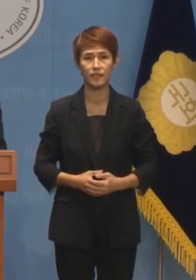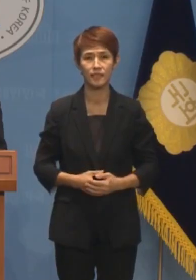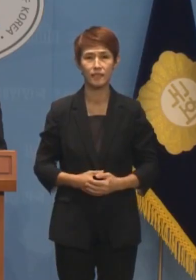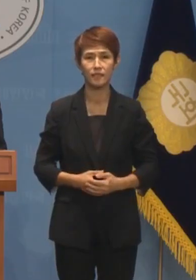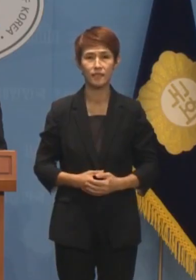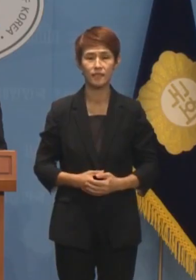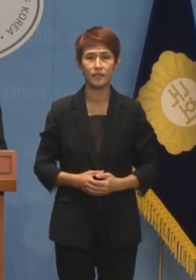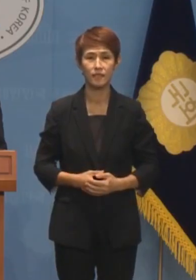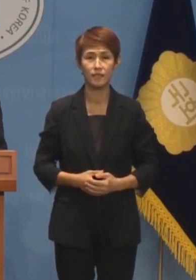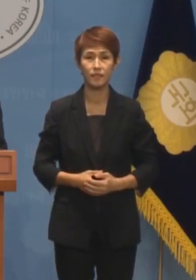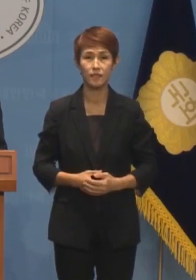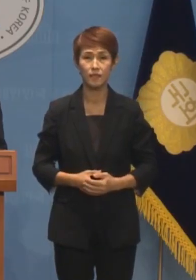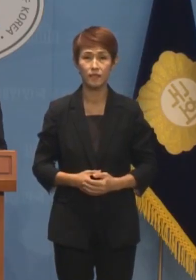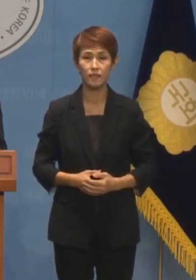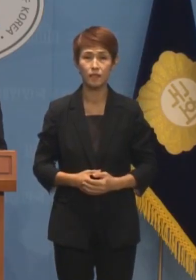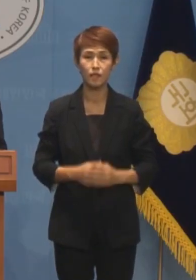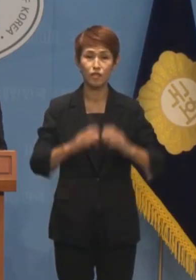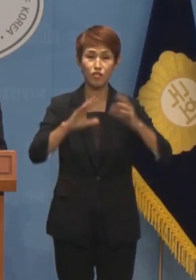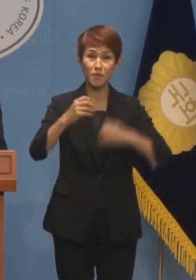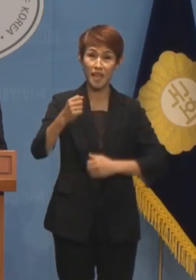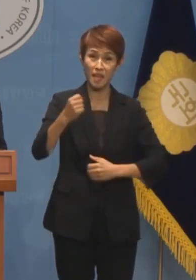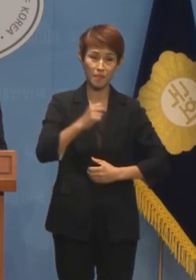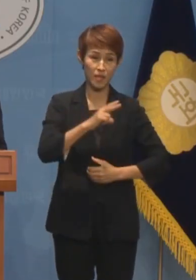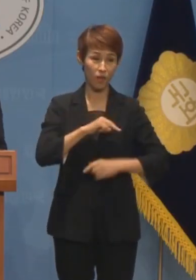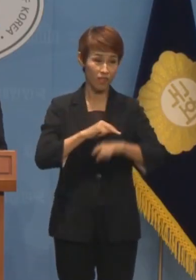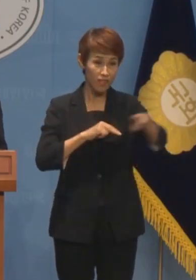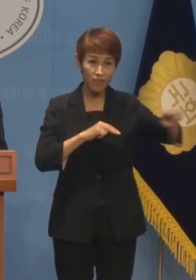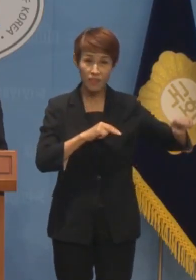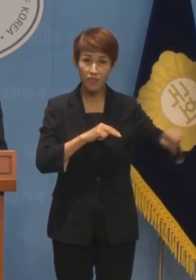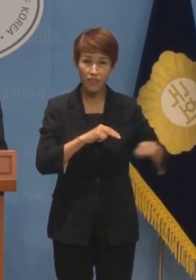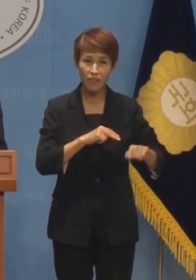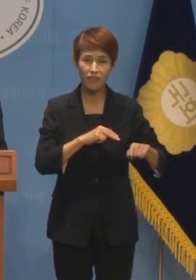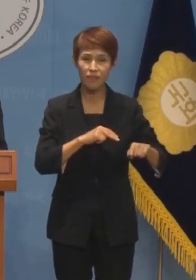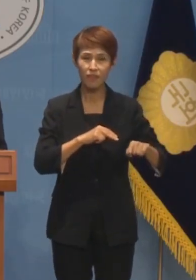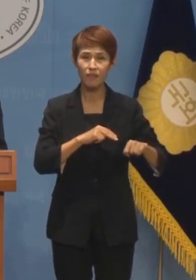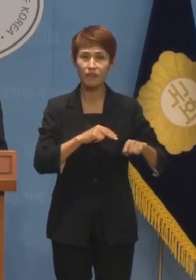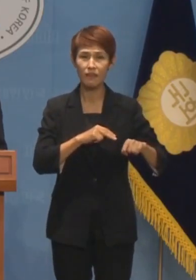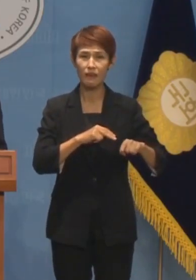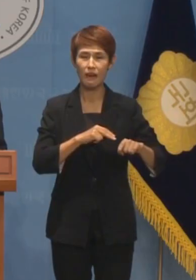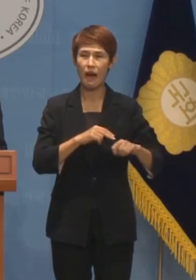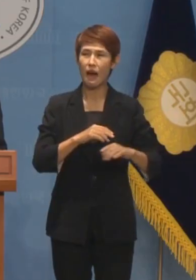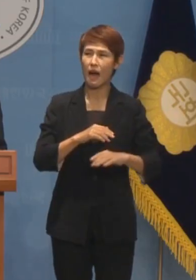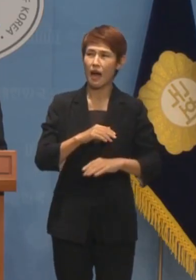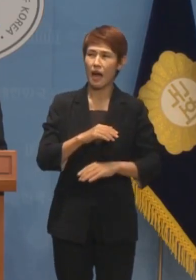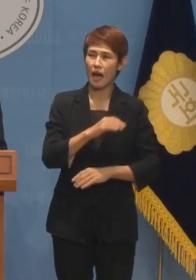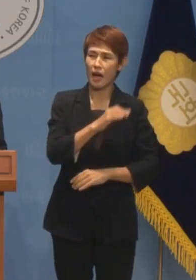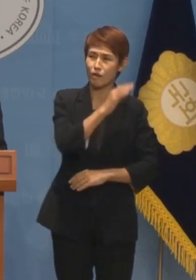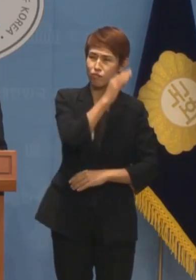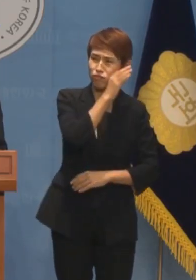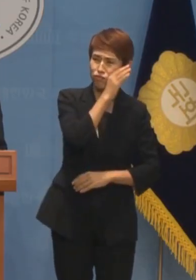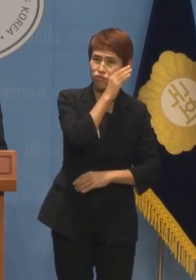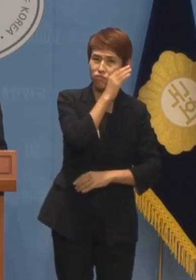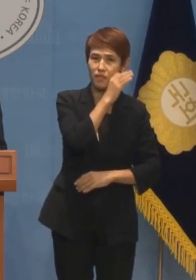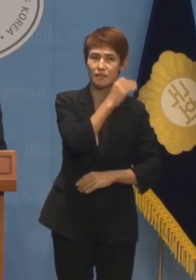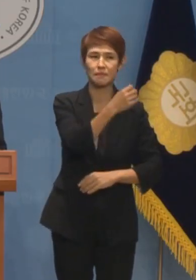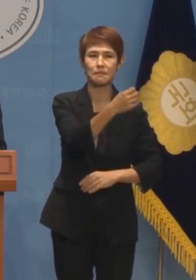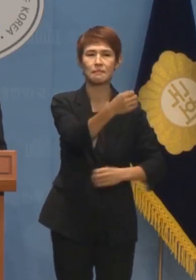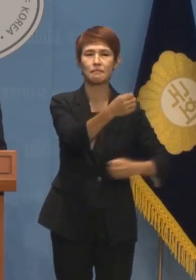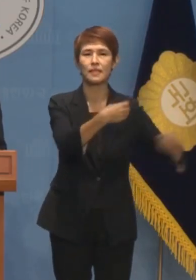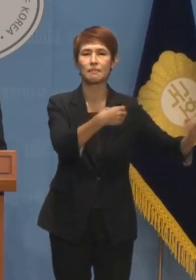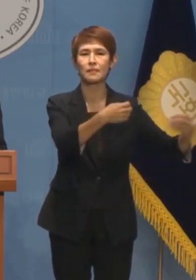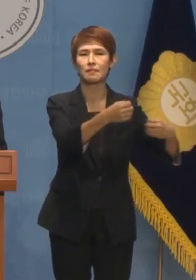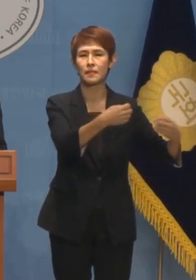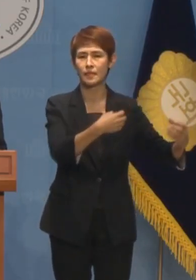보도에 따르면 국민의힘 의원들조차 밖에 나가 얘기하기 창피해 죽겠다고 말할